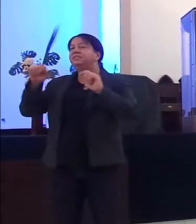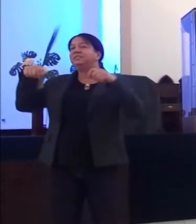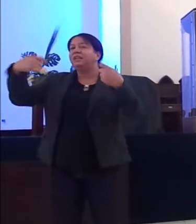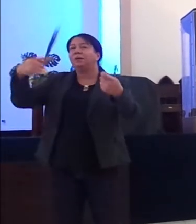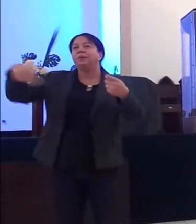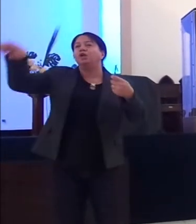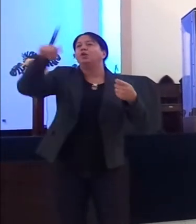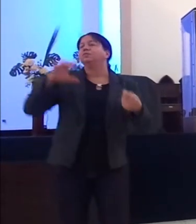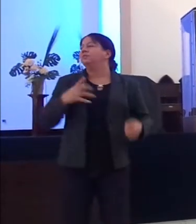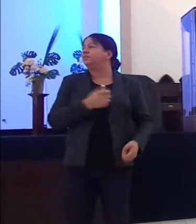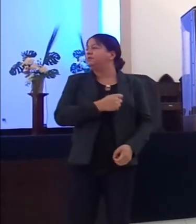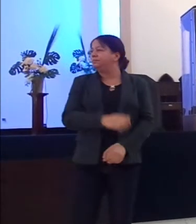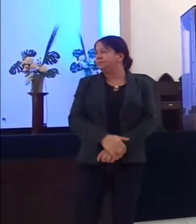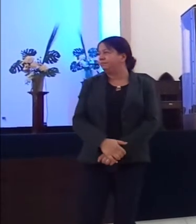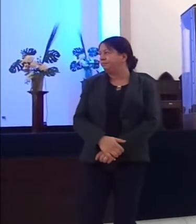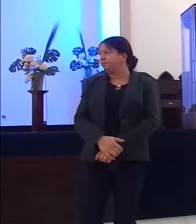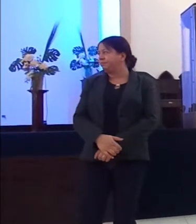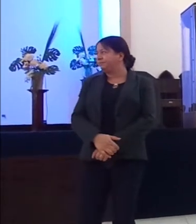salvação.